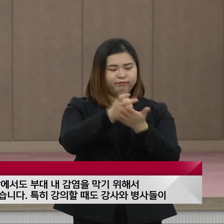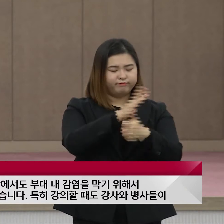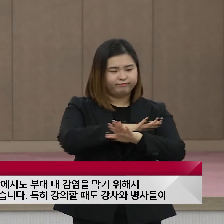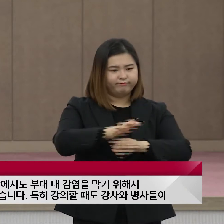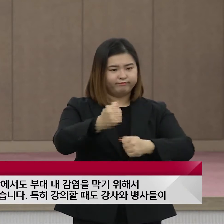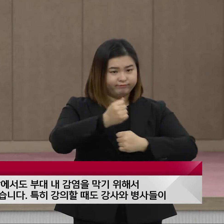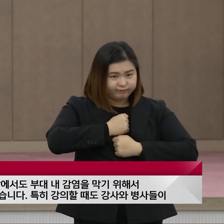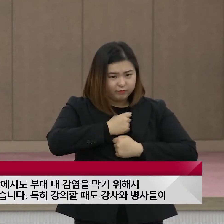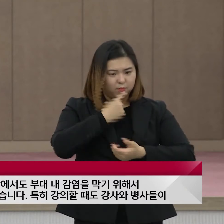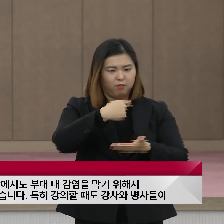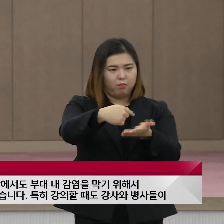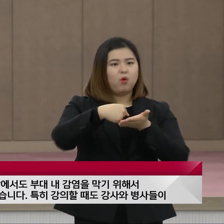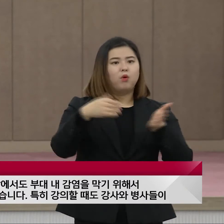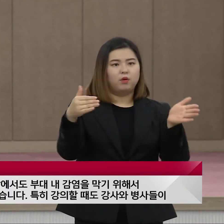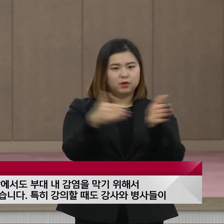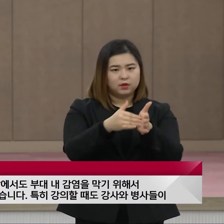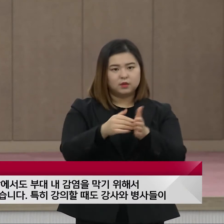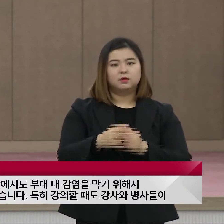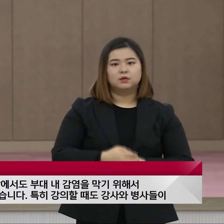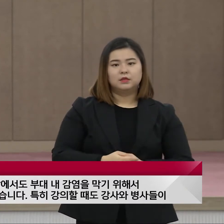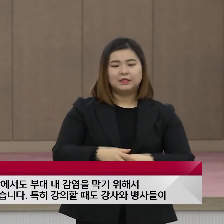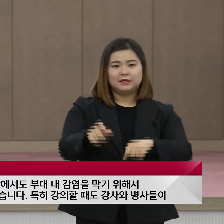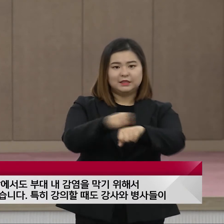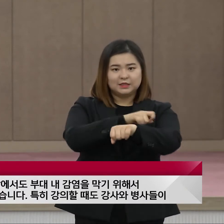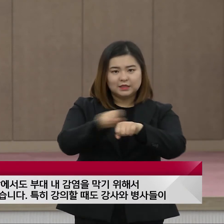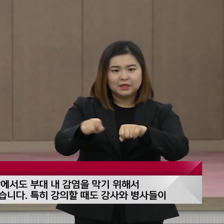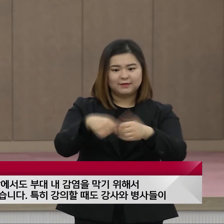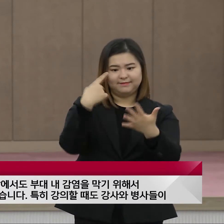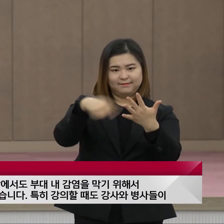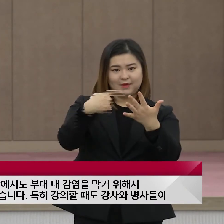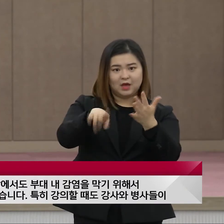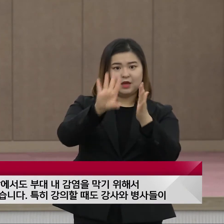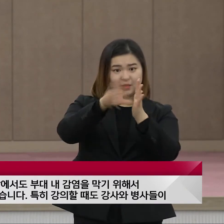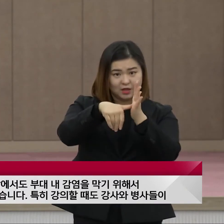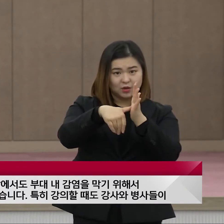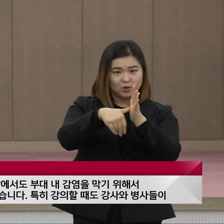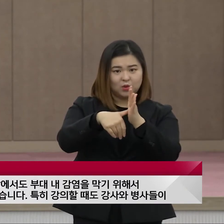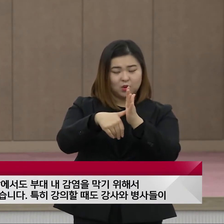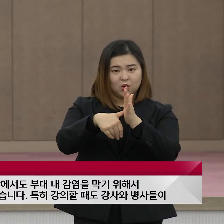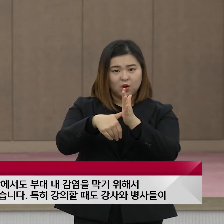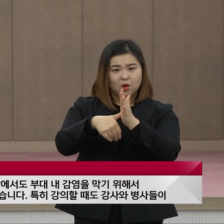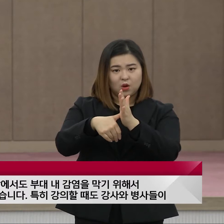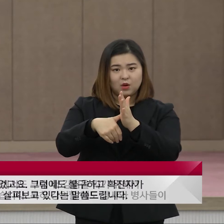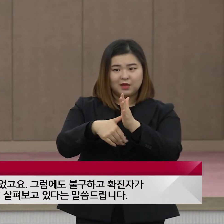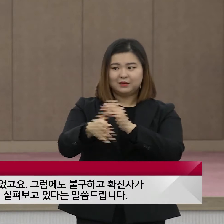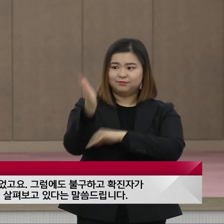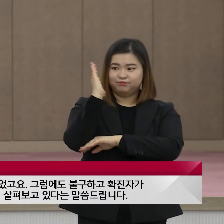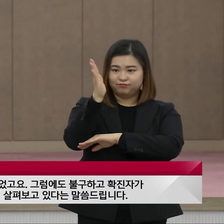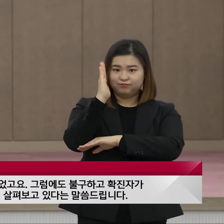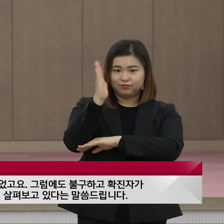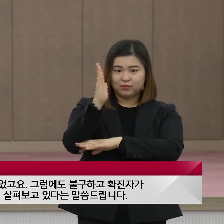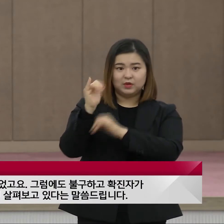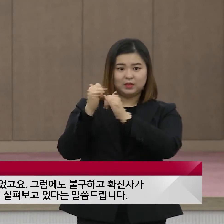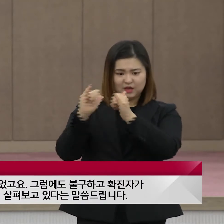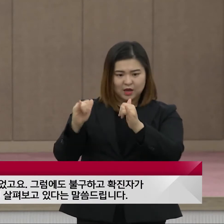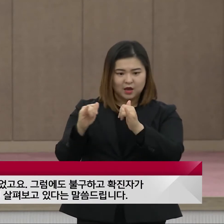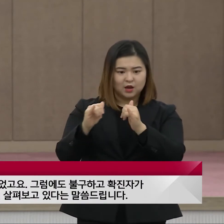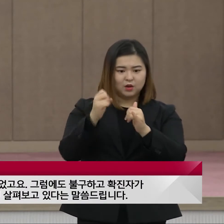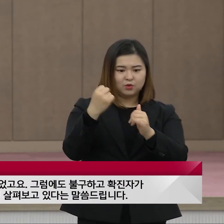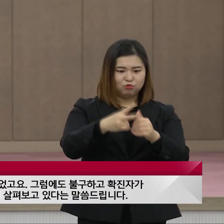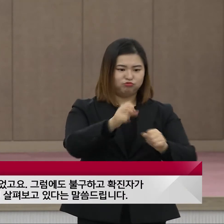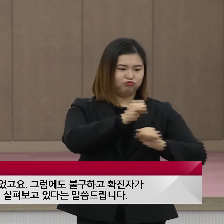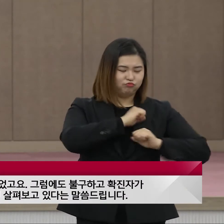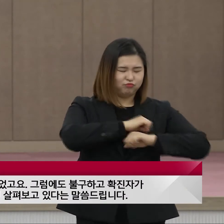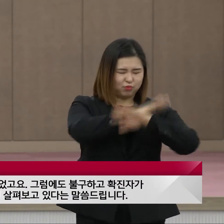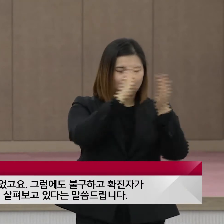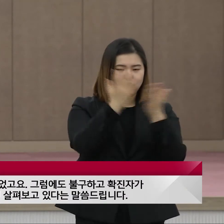보고는 받았습니다. 특히 강의할 때도 강사와 병사들이 다 마스크를 착용한